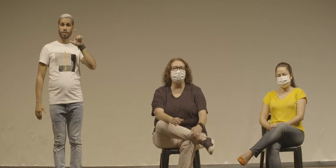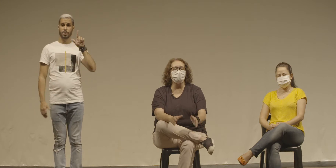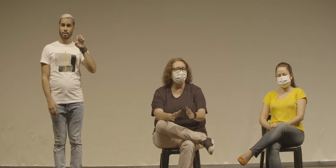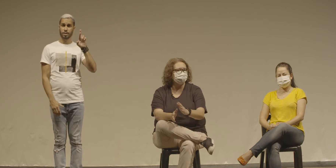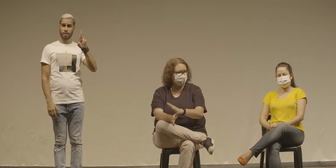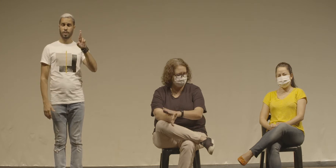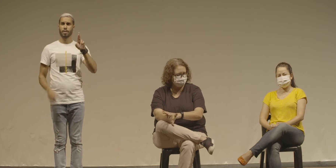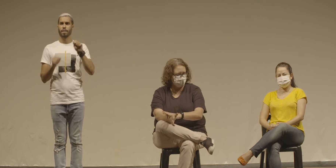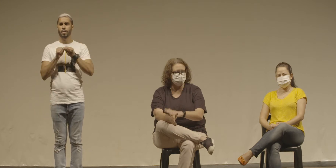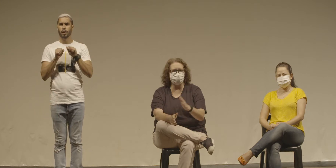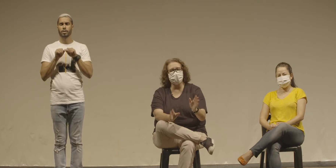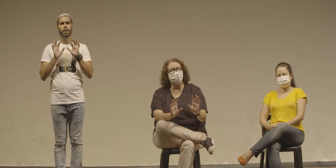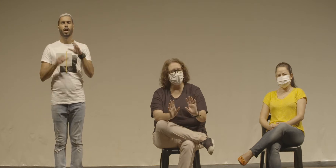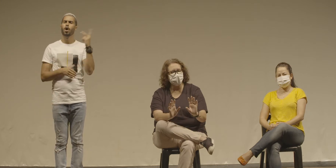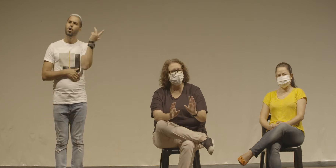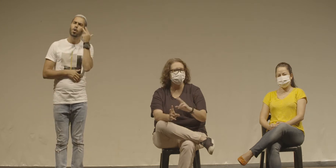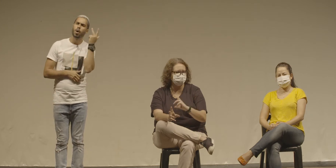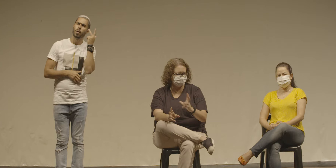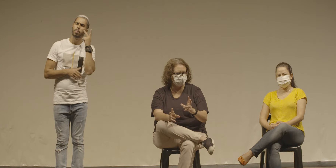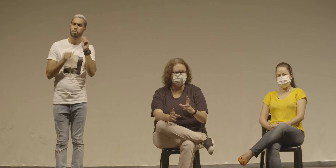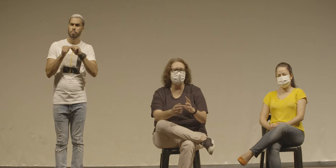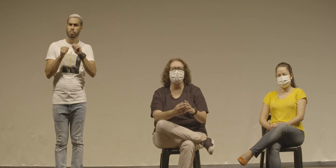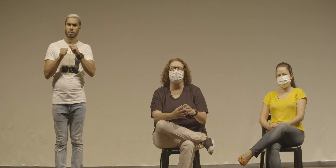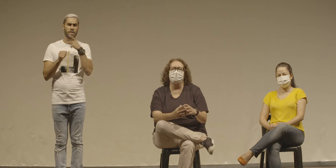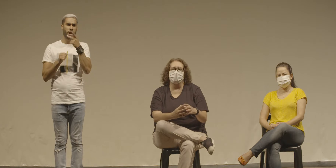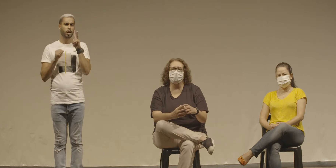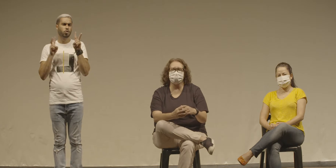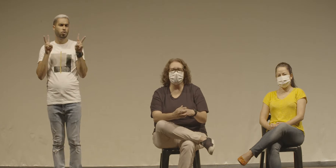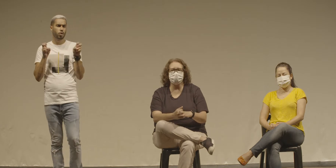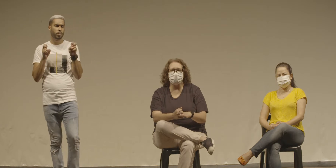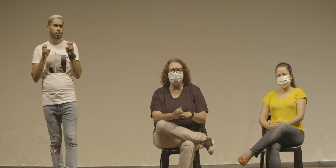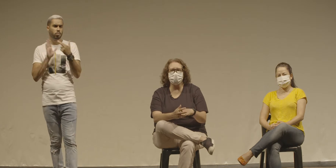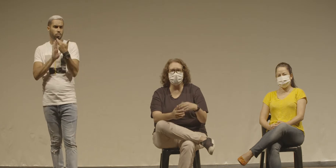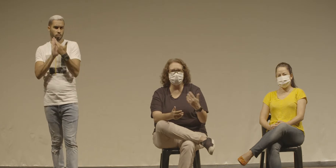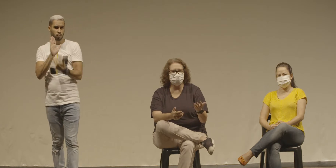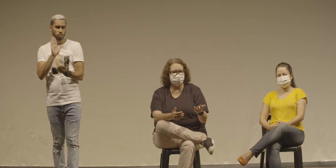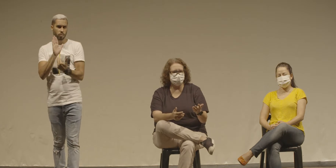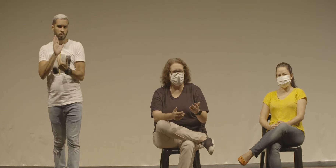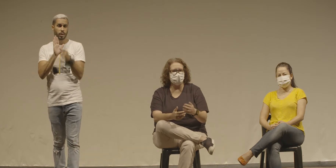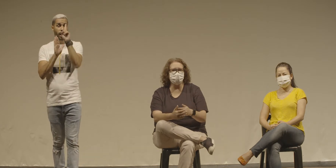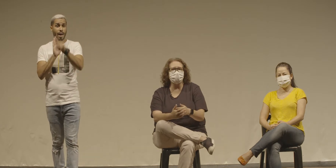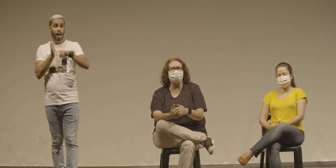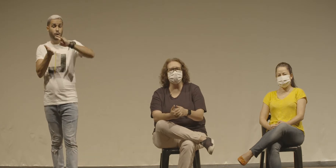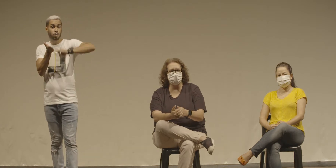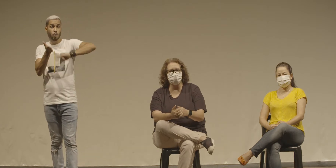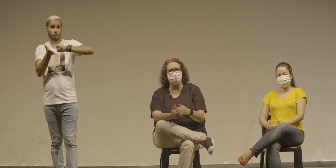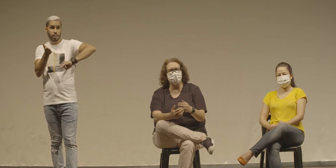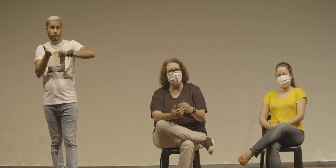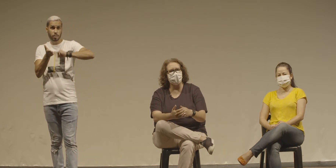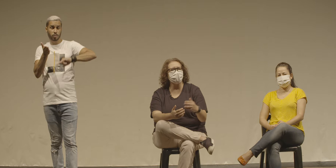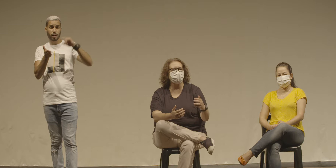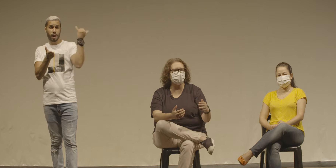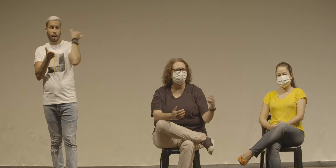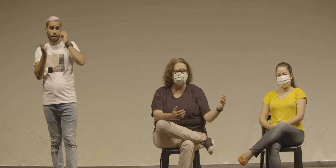O que normalmente seria feito, aí falando um pouquinho só sobre o roteiro é um documento audiovisual que torna possível